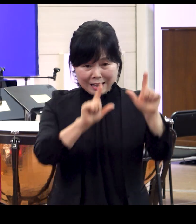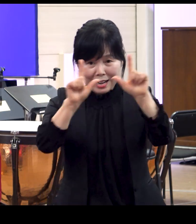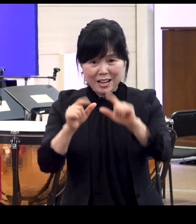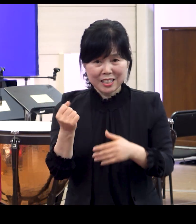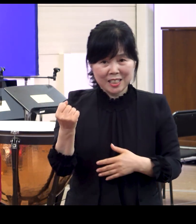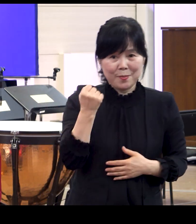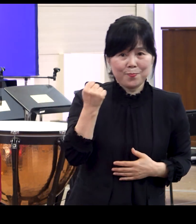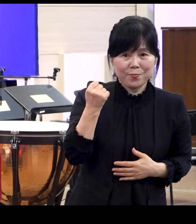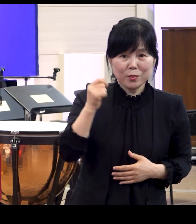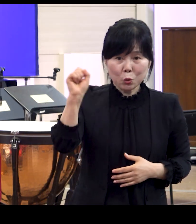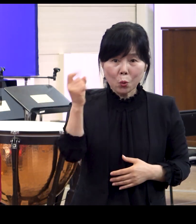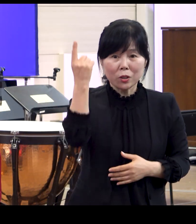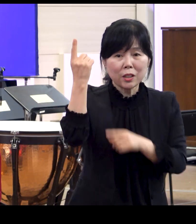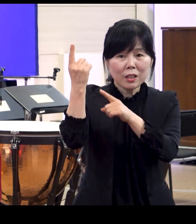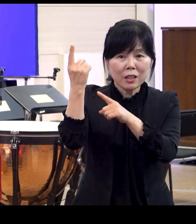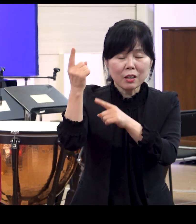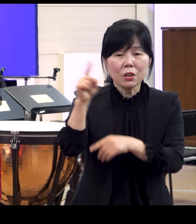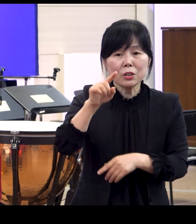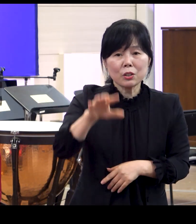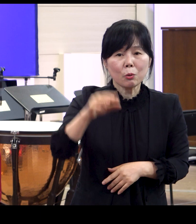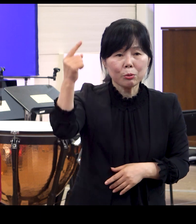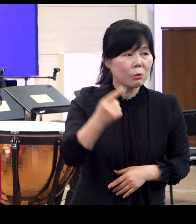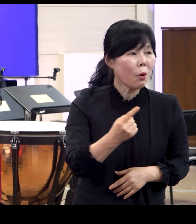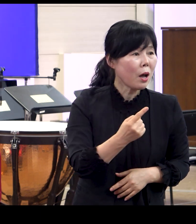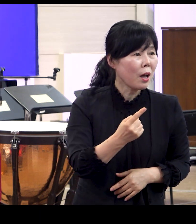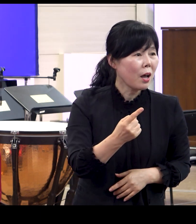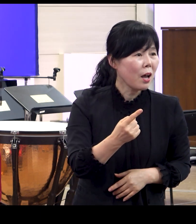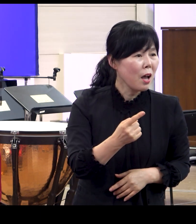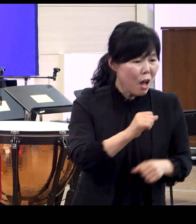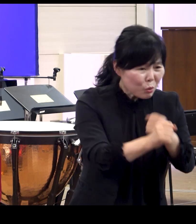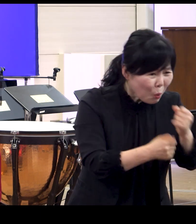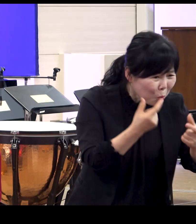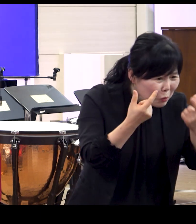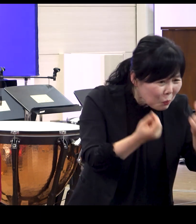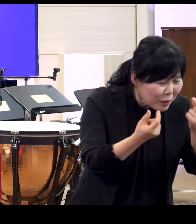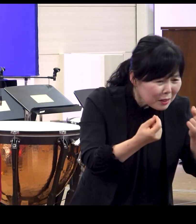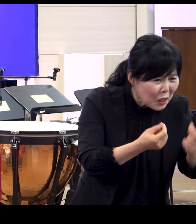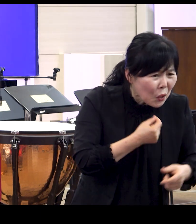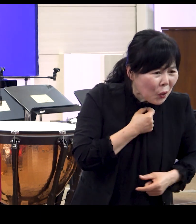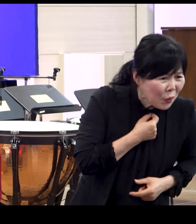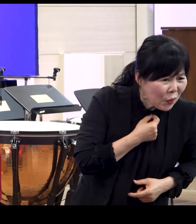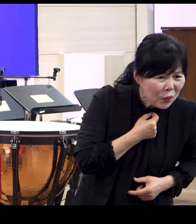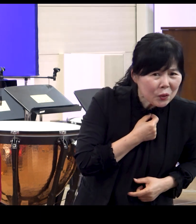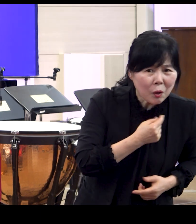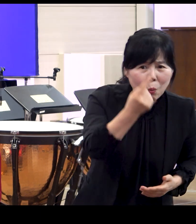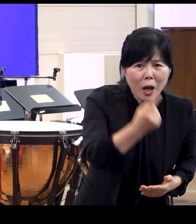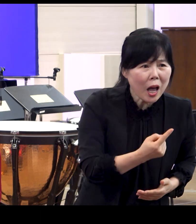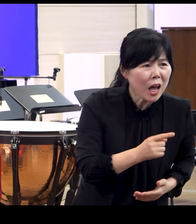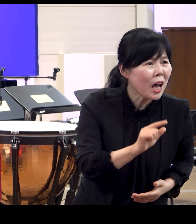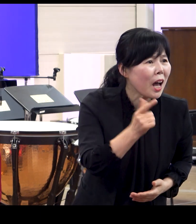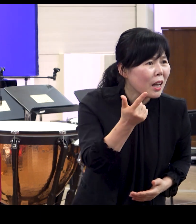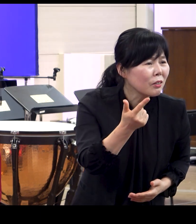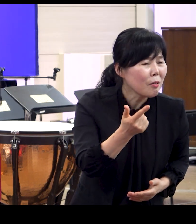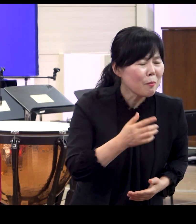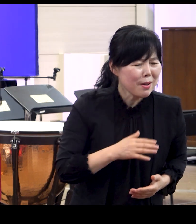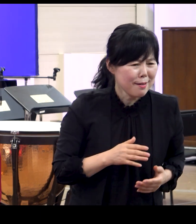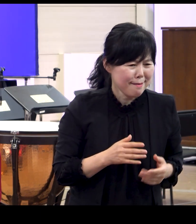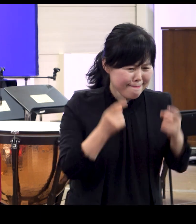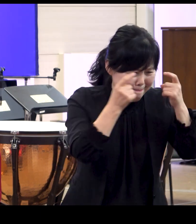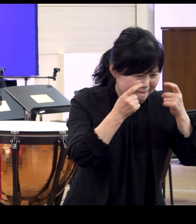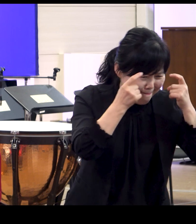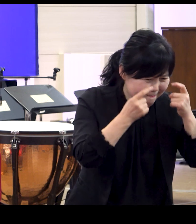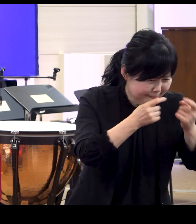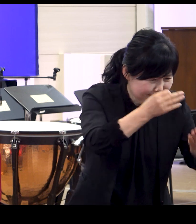힘이 어디서 오는가? 동물적인 욕망에서 오는 것이 아니라 하고 싶고